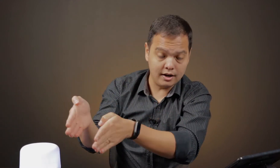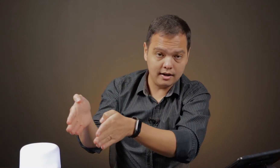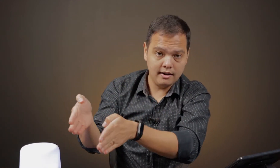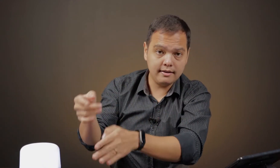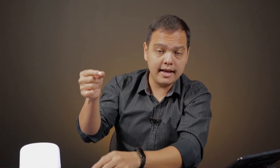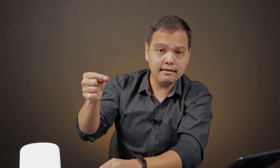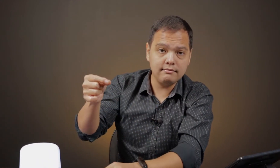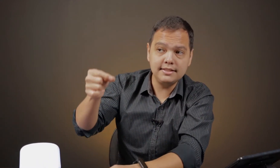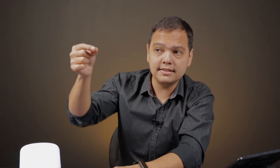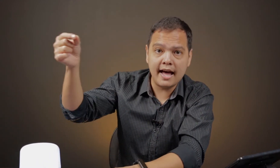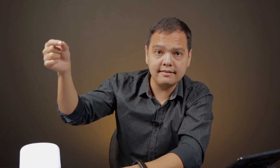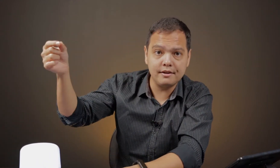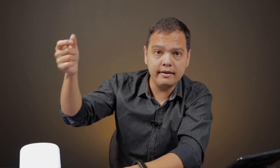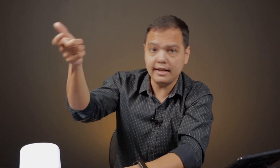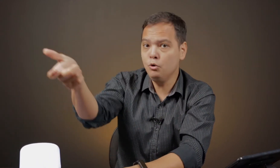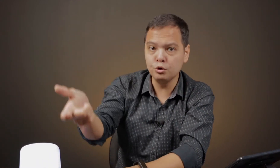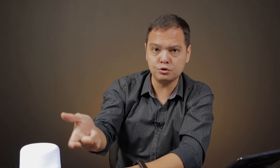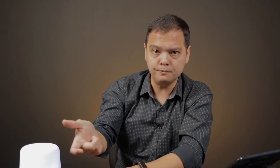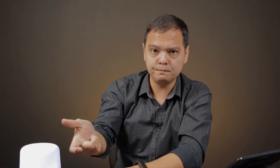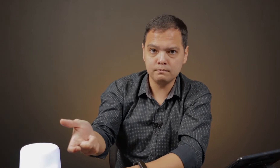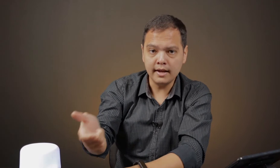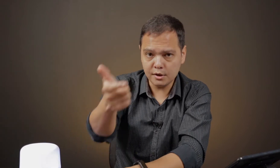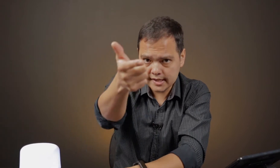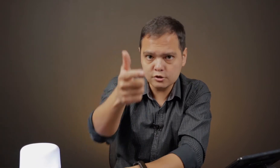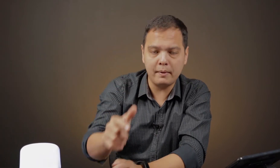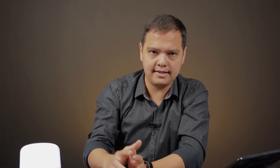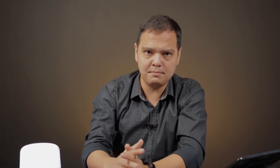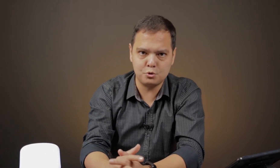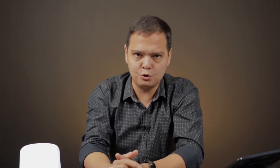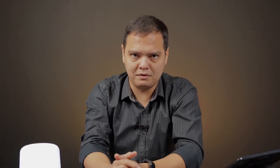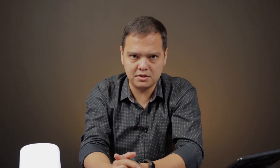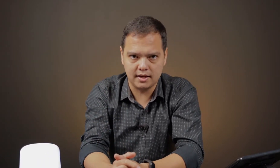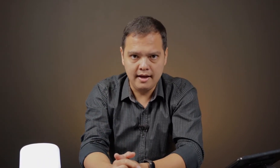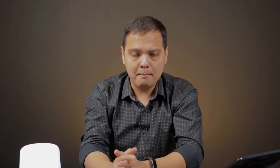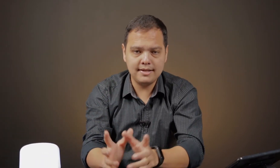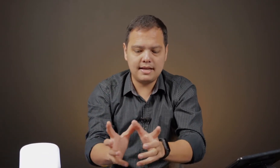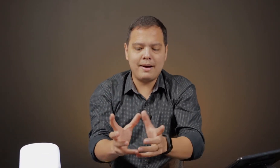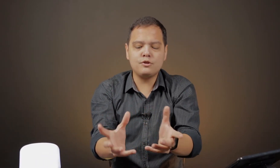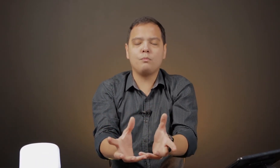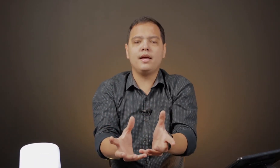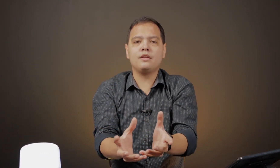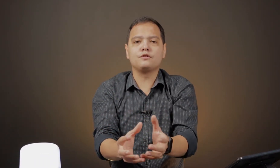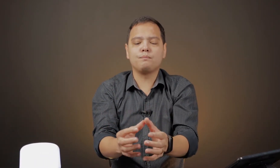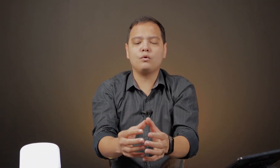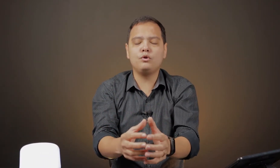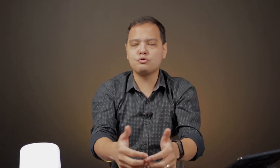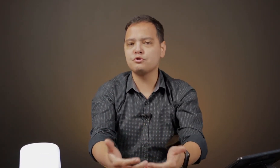escola, querem ensinar ela a escrever em russo. Eu sei que isso parece absurdo para você, mas é mais ou menos o que os cursos